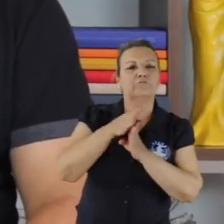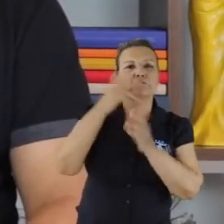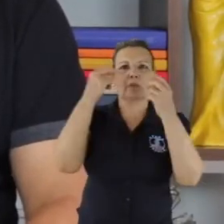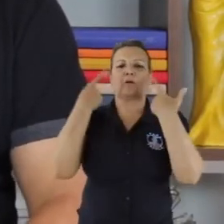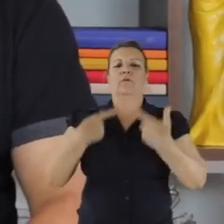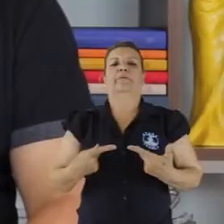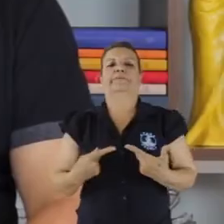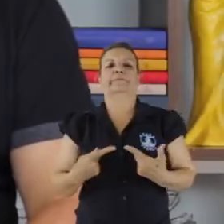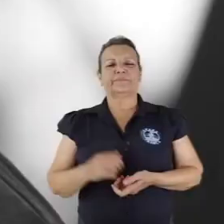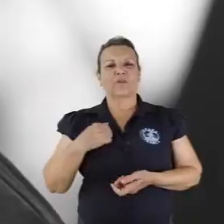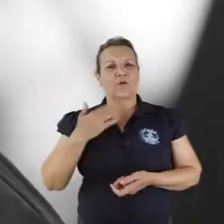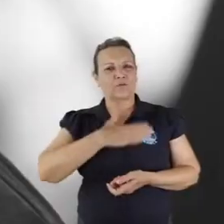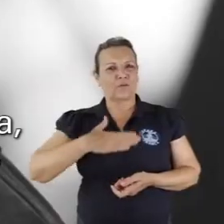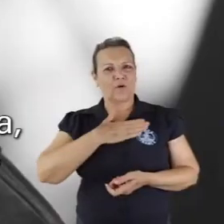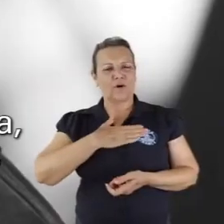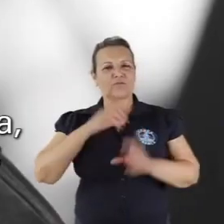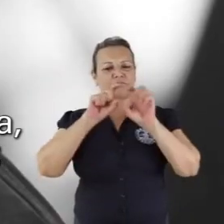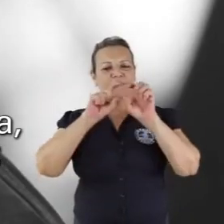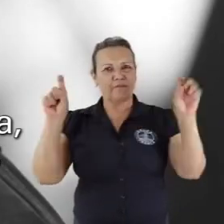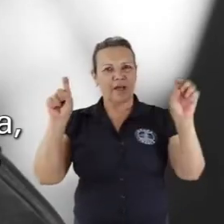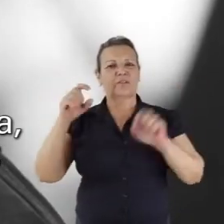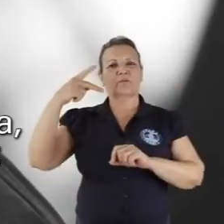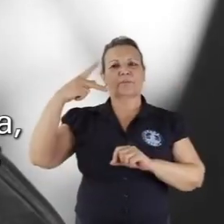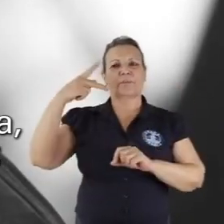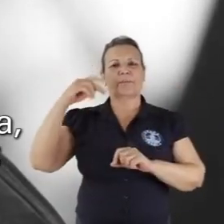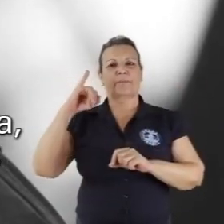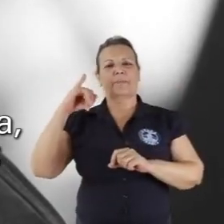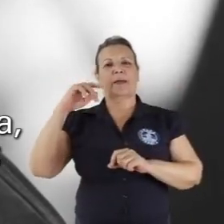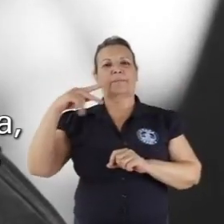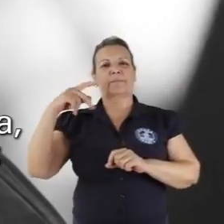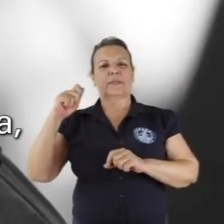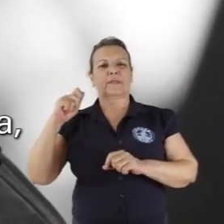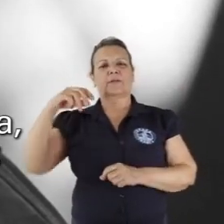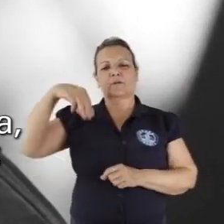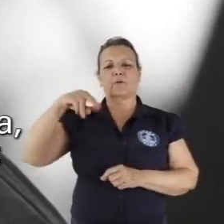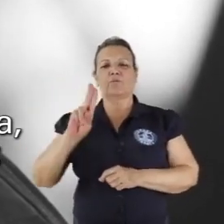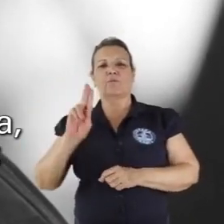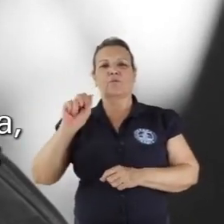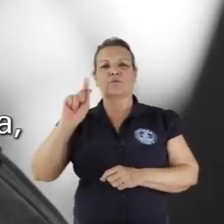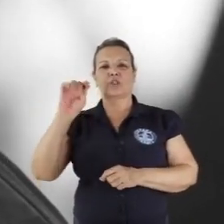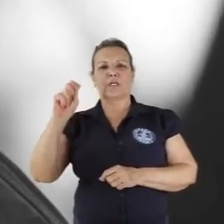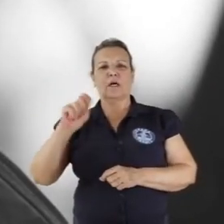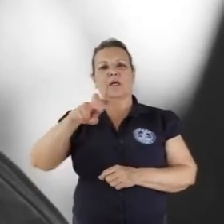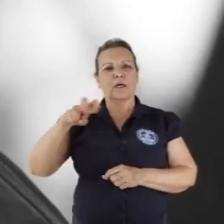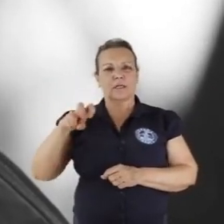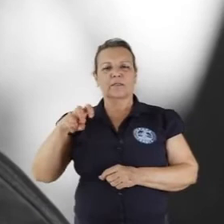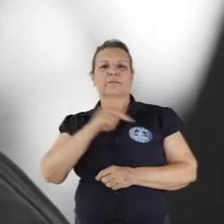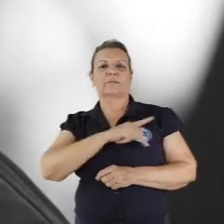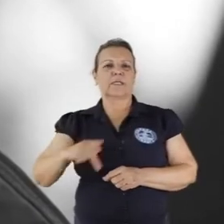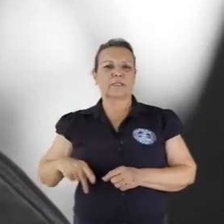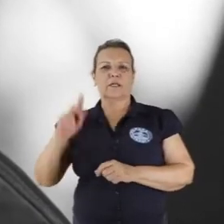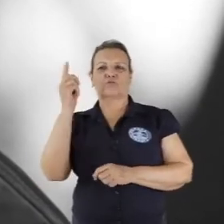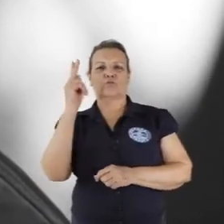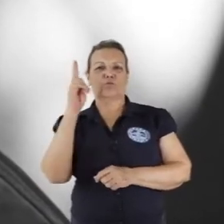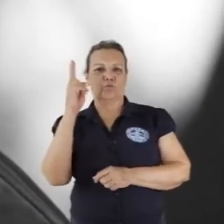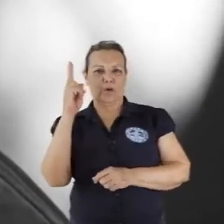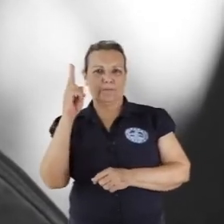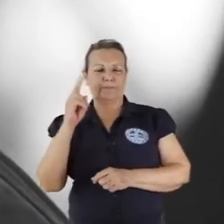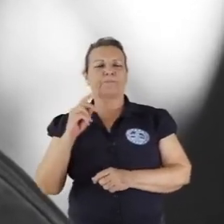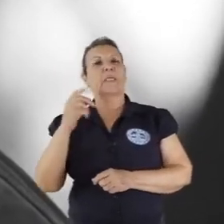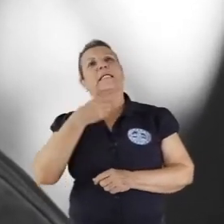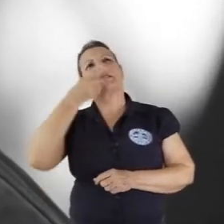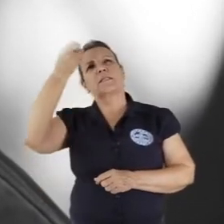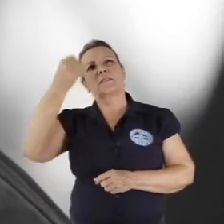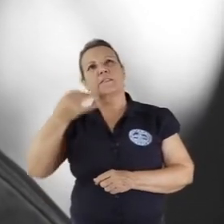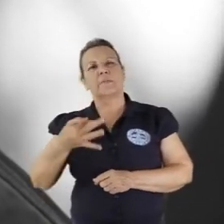seres humanos. Eu gosto de uma frase do Pepe Mujica, ex-presidente uruguaio, que diz que os que comem bem, dormem bem e têm